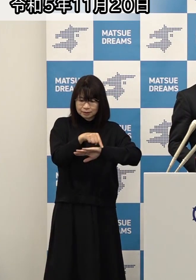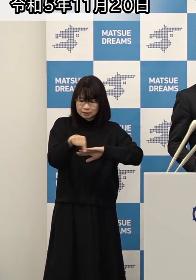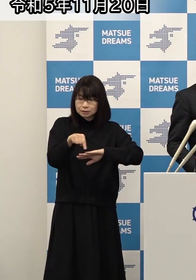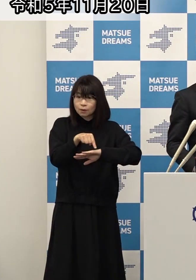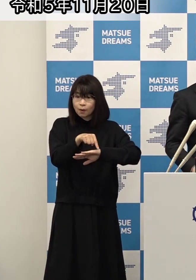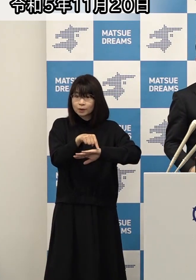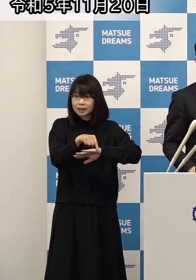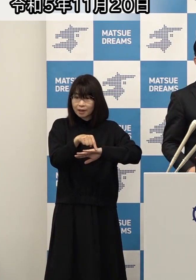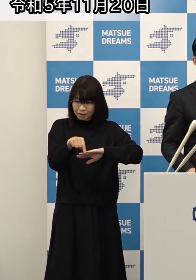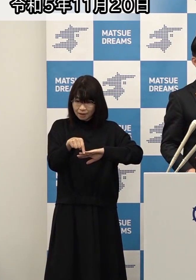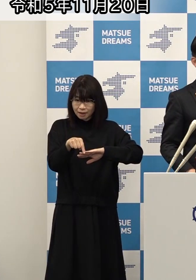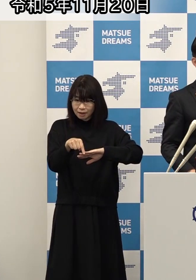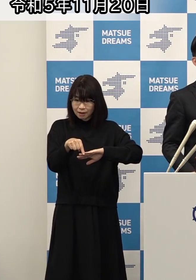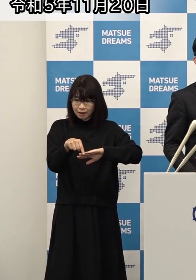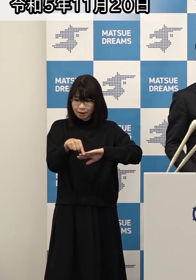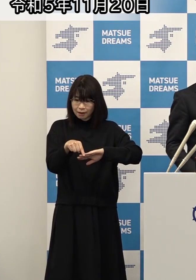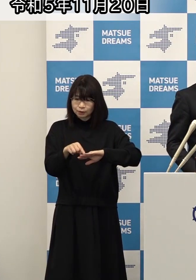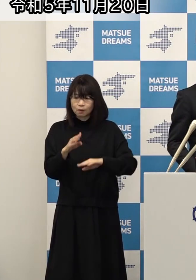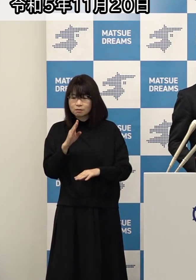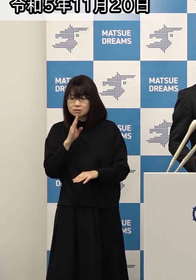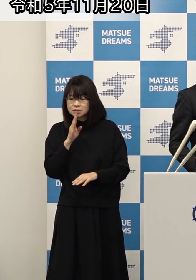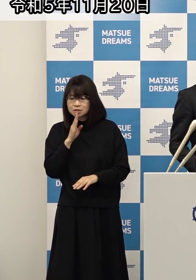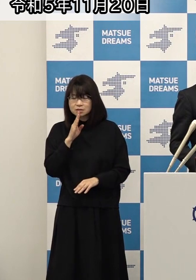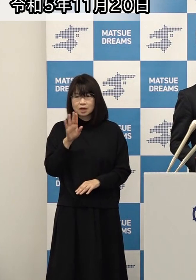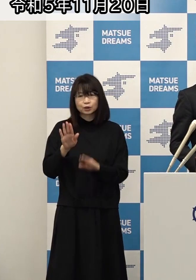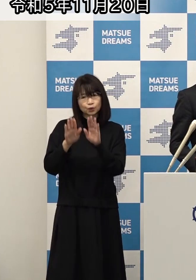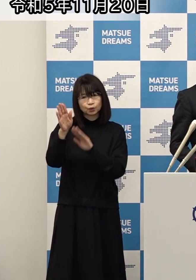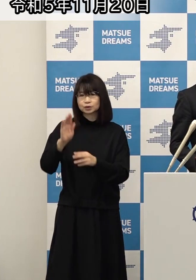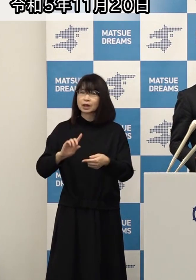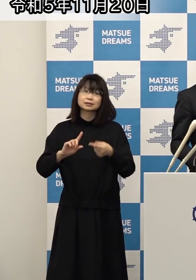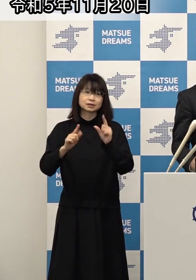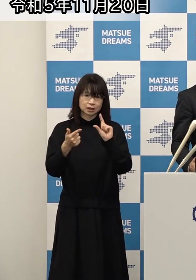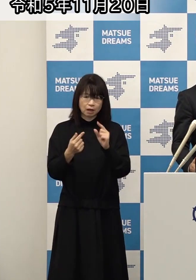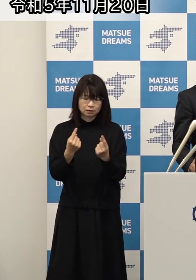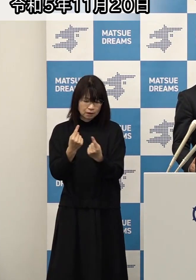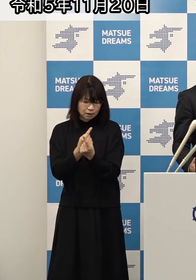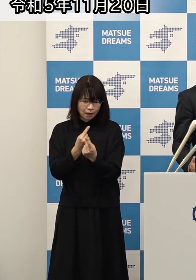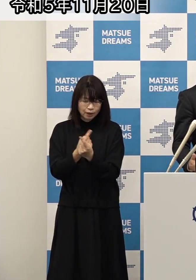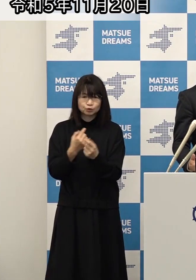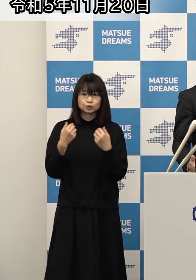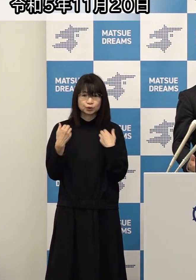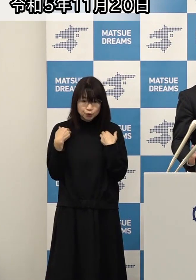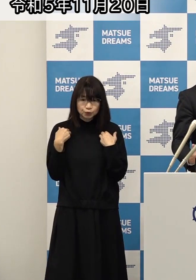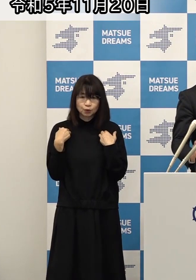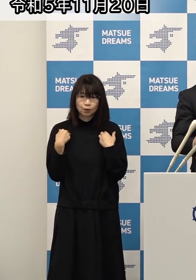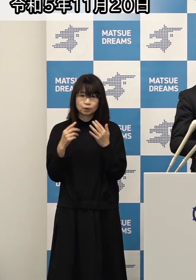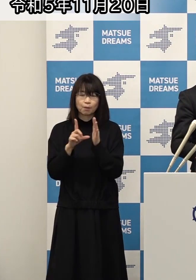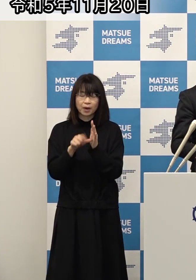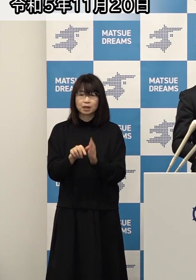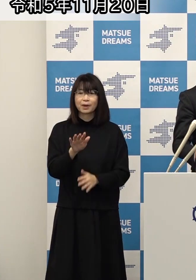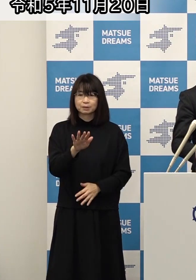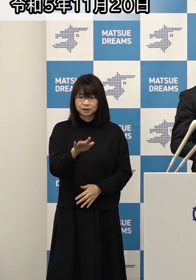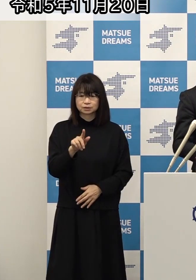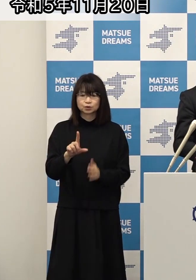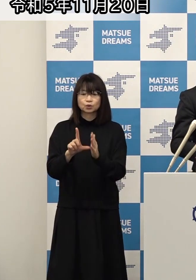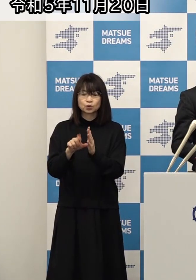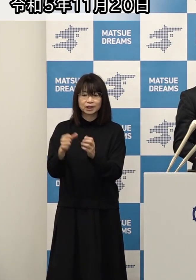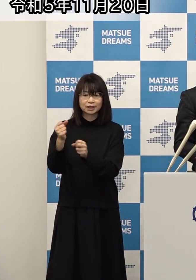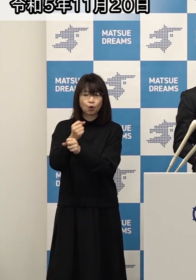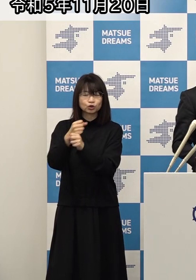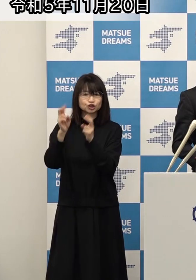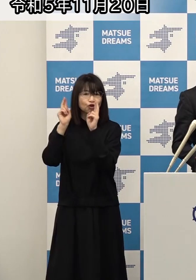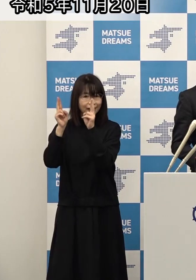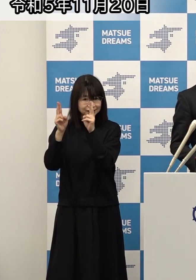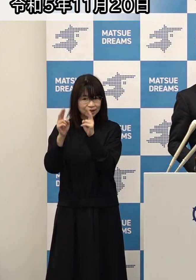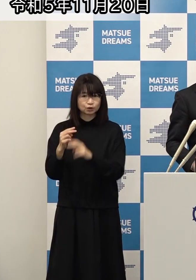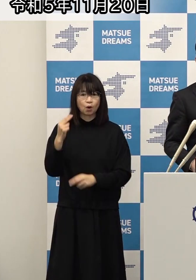変更を余儀なくされるということも出てきております。でその際に工事事業者の皆さんと、松江市のですね、そういった工事を